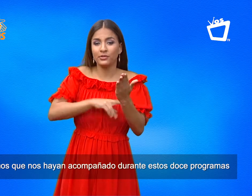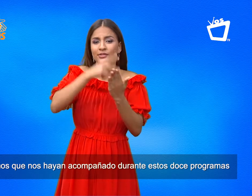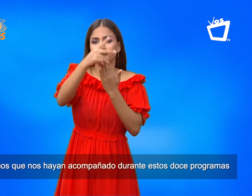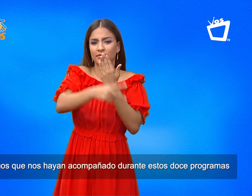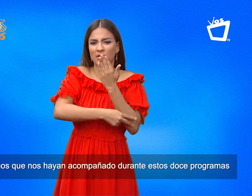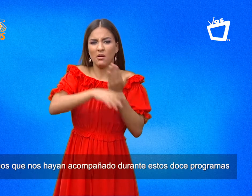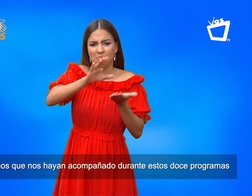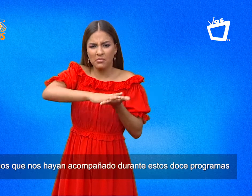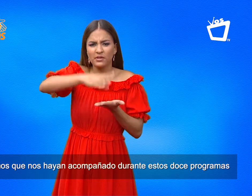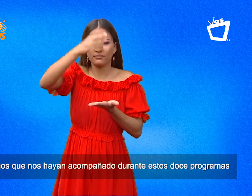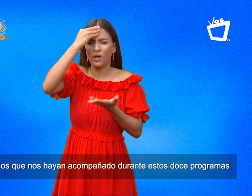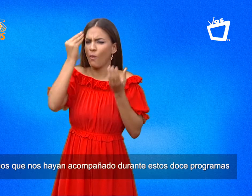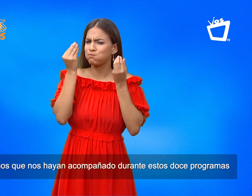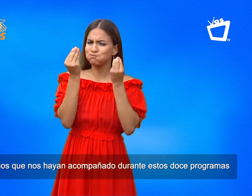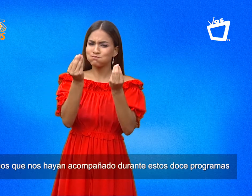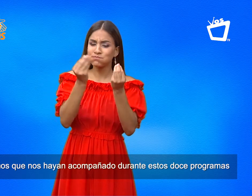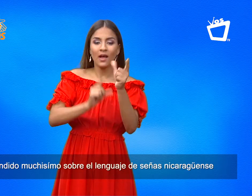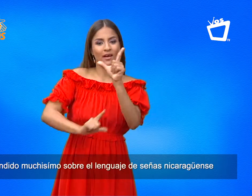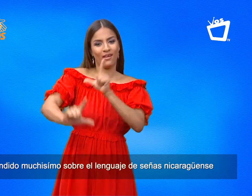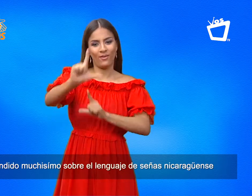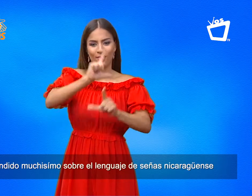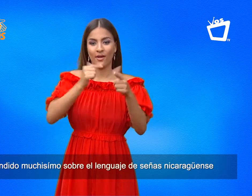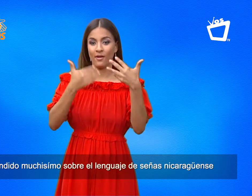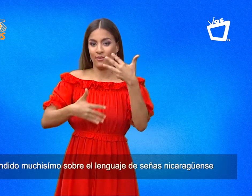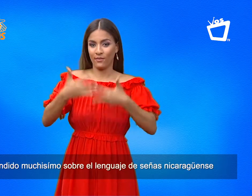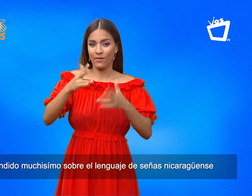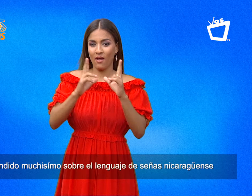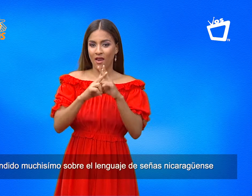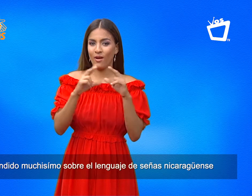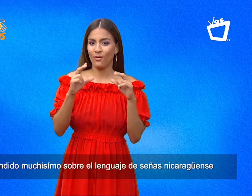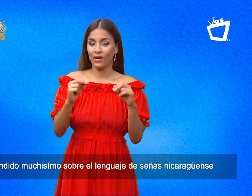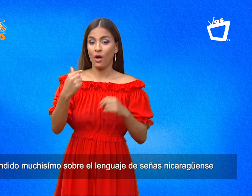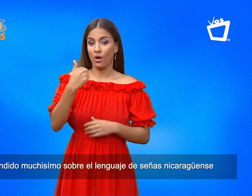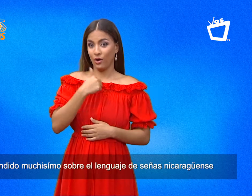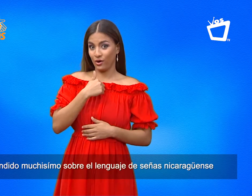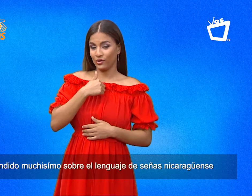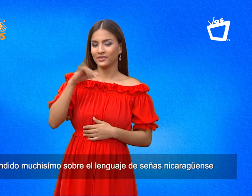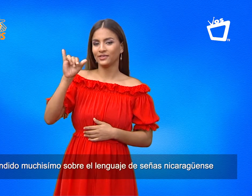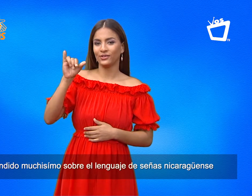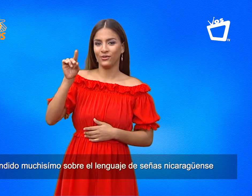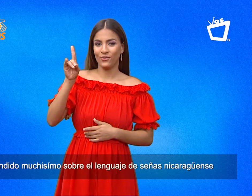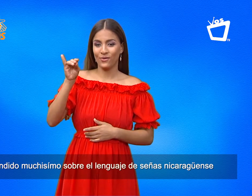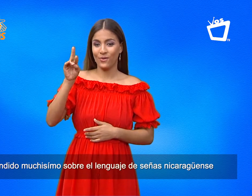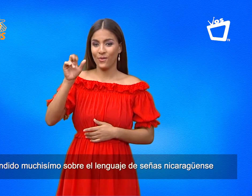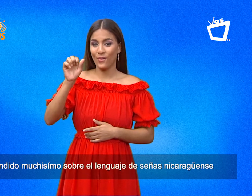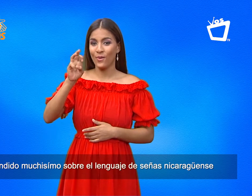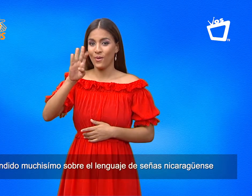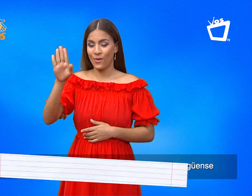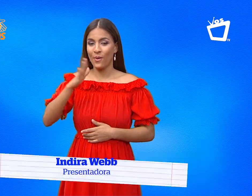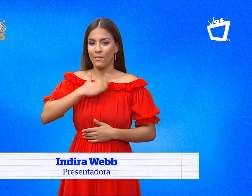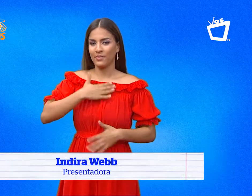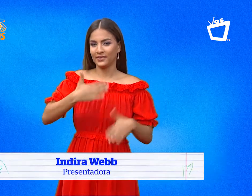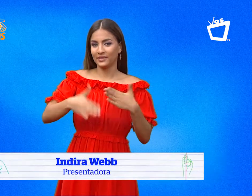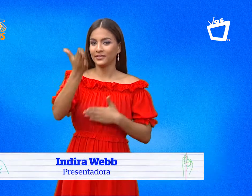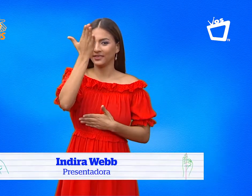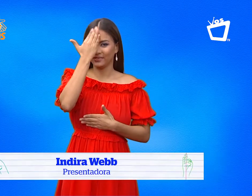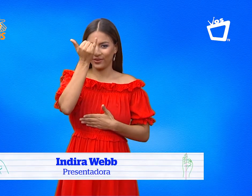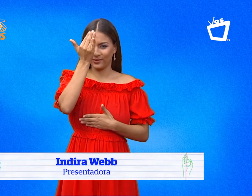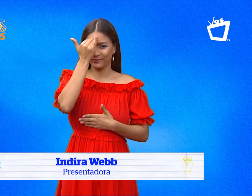estos 12 programas y aprendido muchísimo sobre el lenguaje de señas nicaragüense soy en la web y